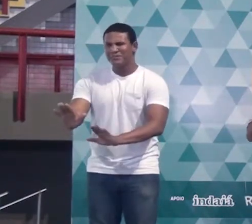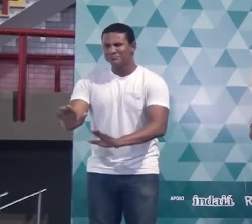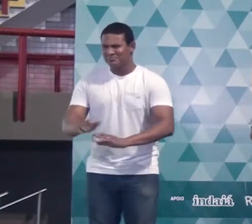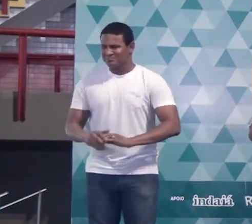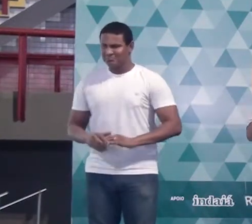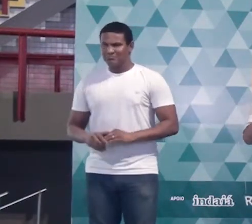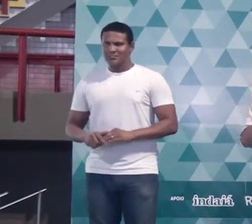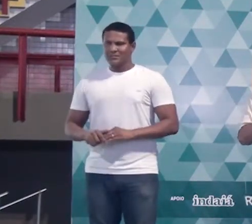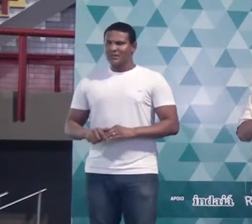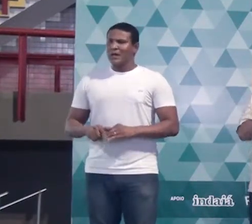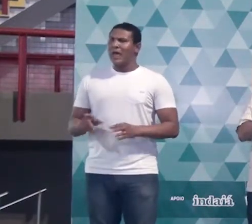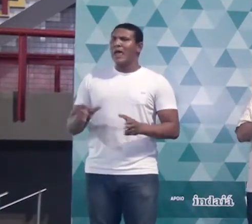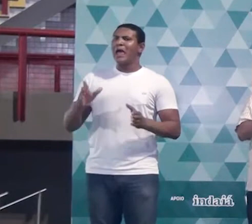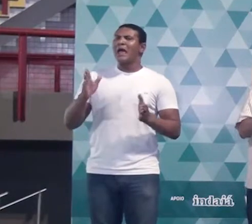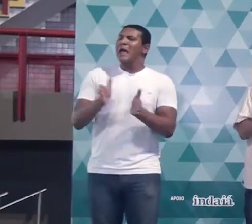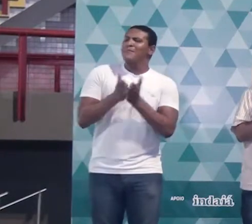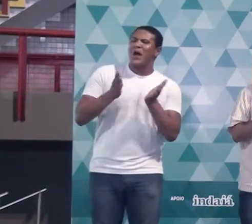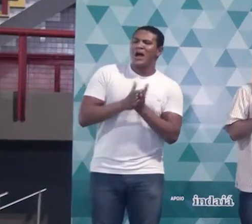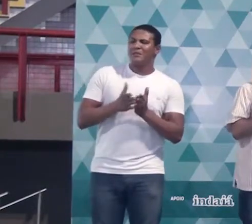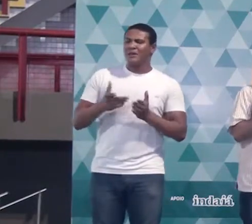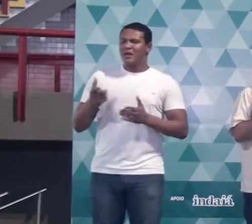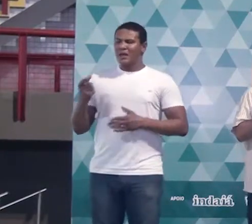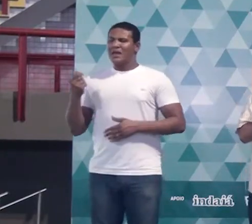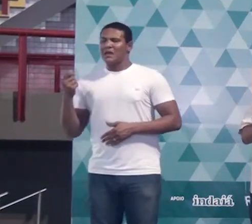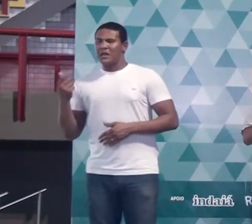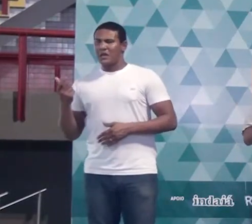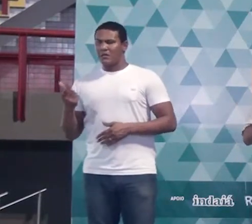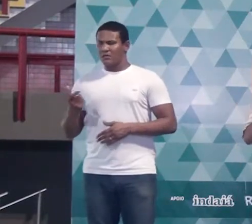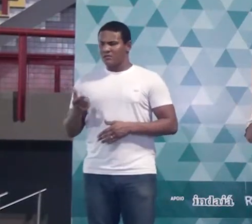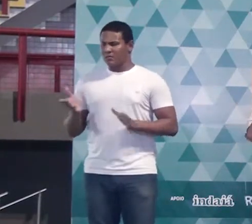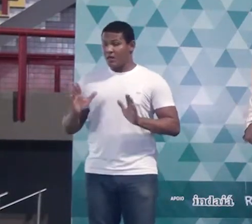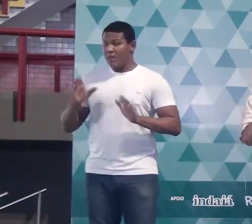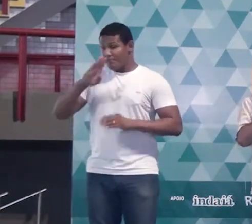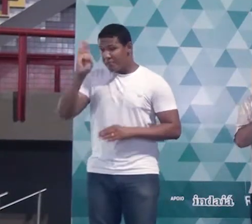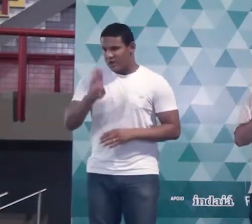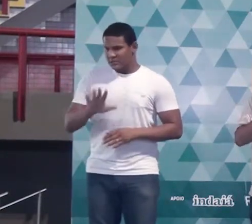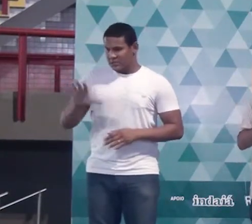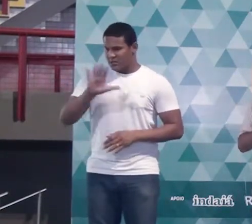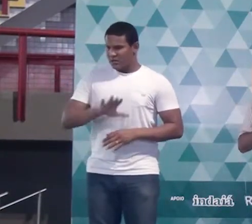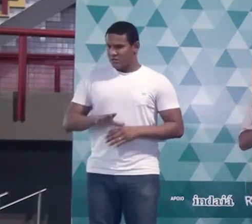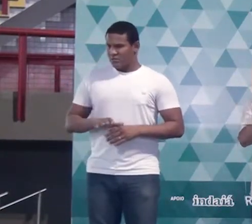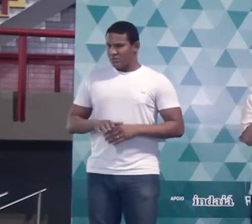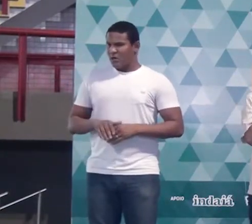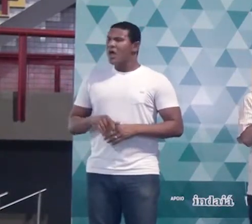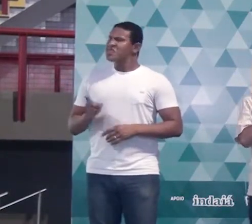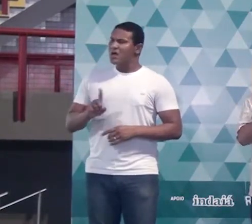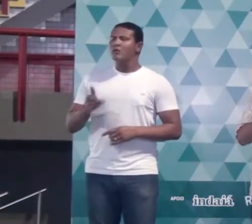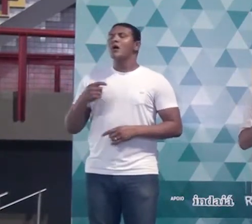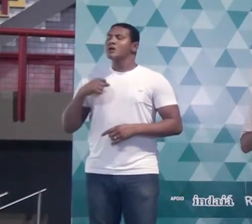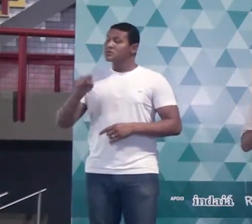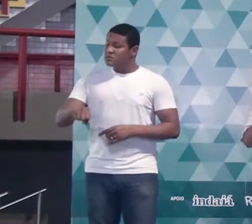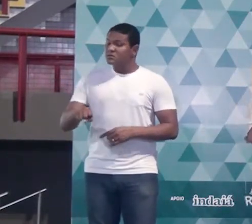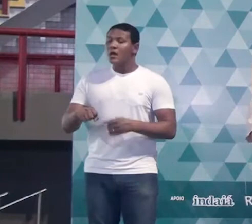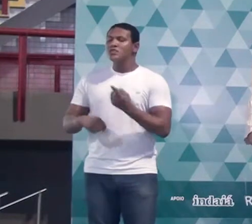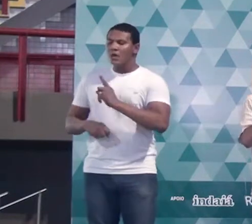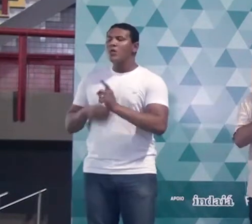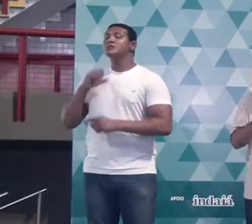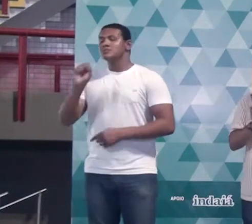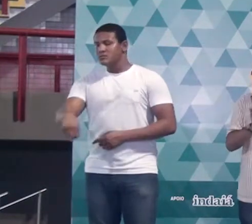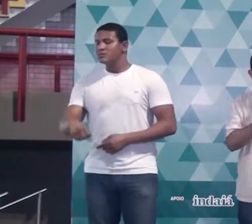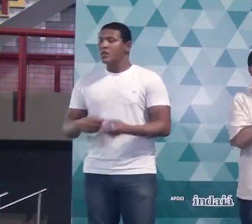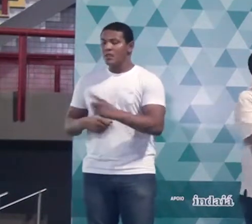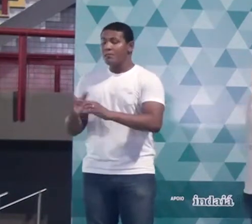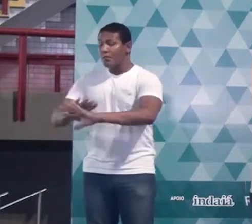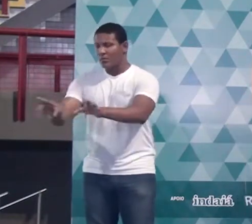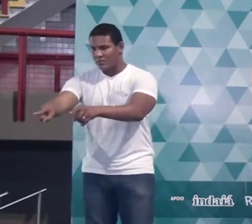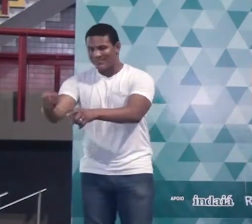questão de quem é pobre, quem é rico. Não é isso. É outra coisa, isso é uma fala brasileira. É não, professor, eu digo é sim. É não, professor, eu digo é sim. É não, professor. Então tá bom,